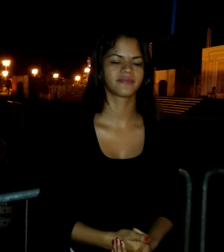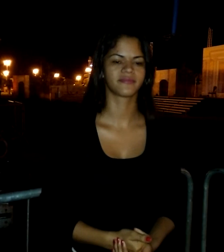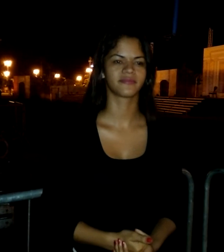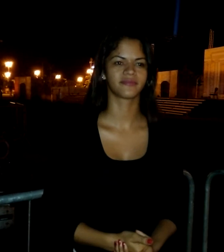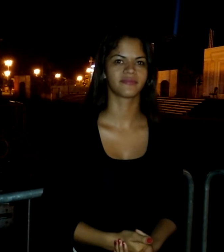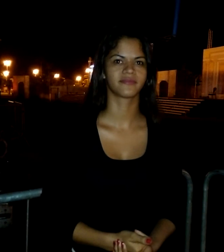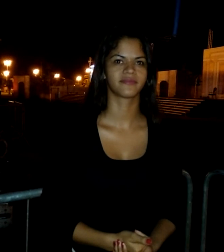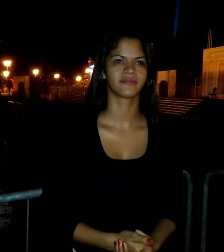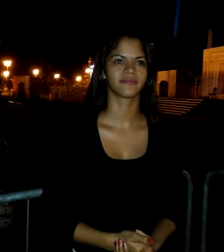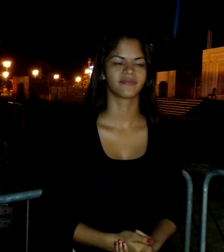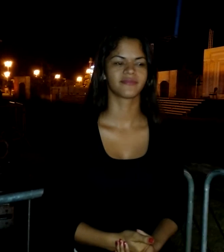A